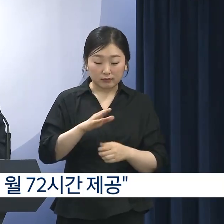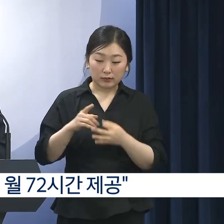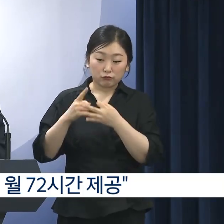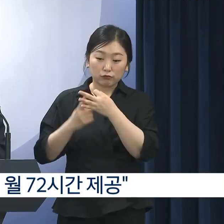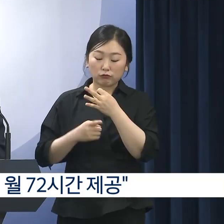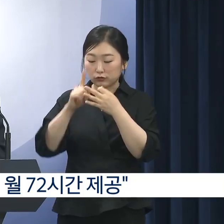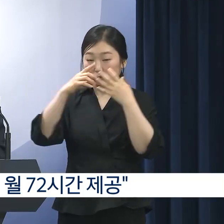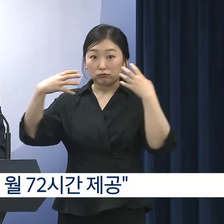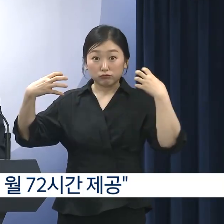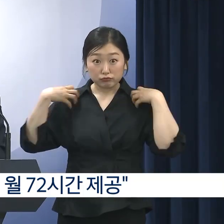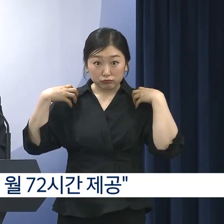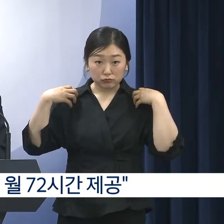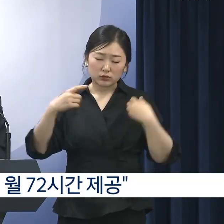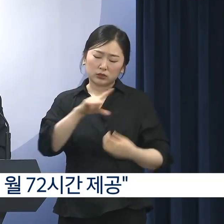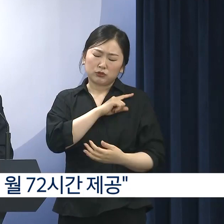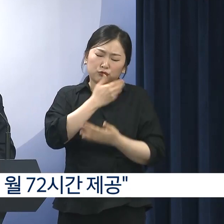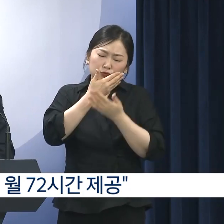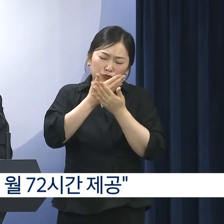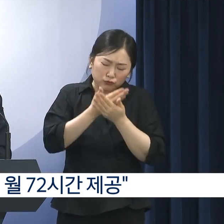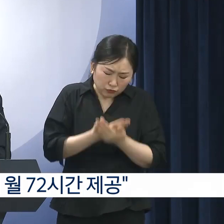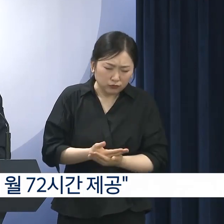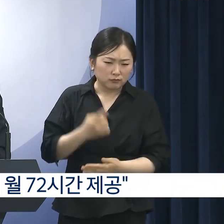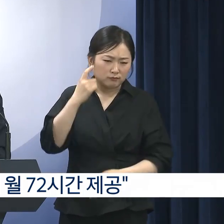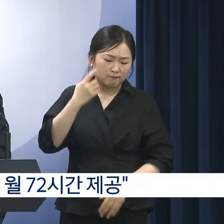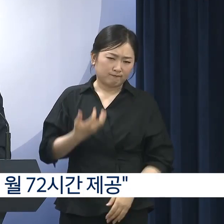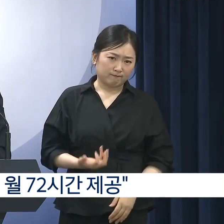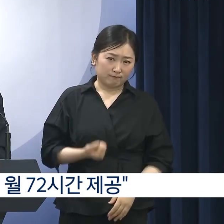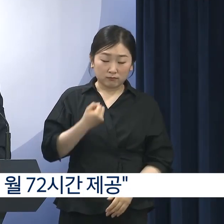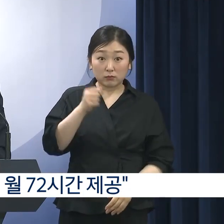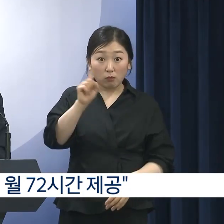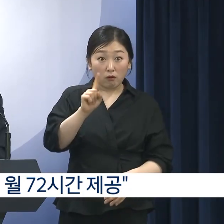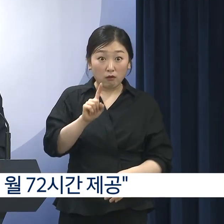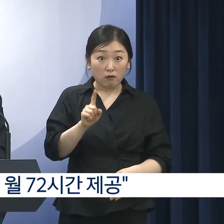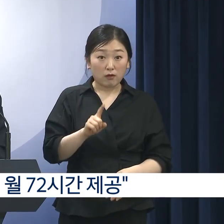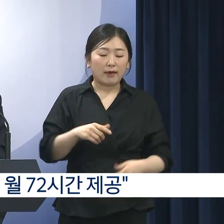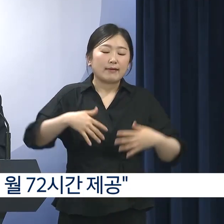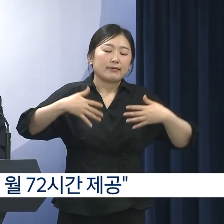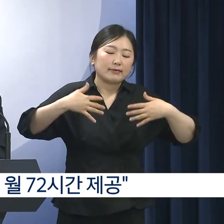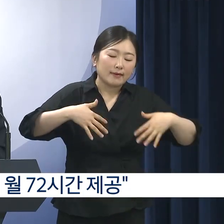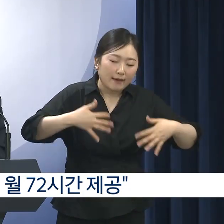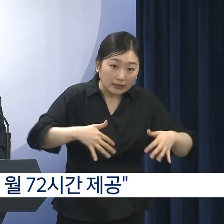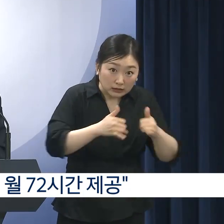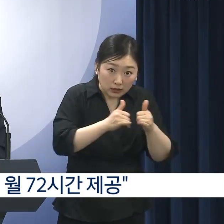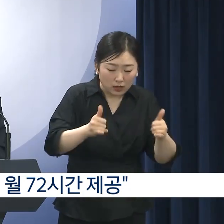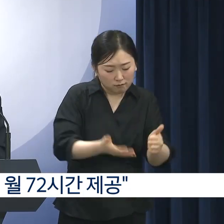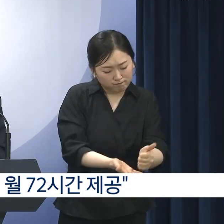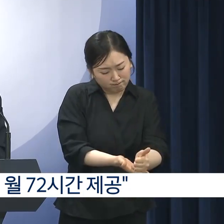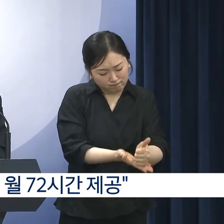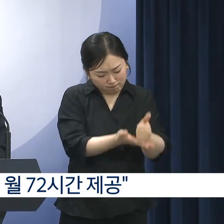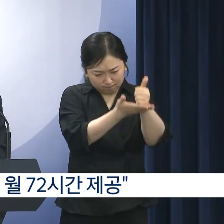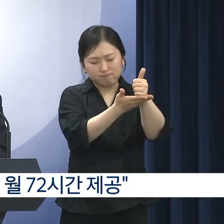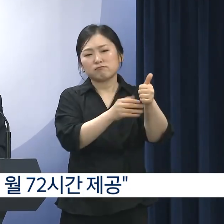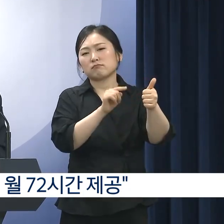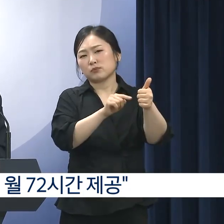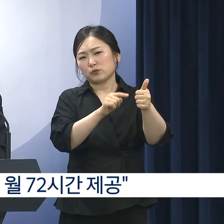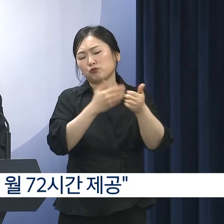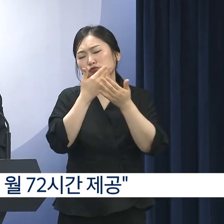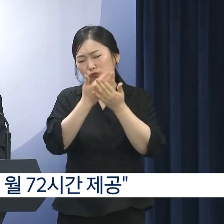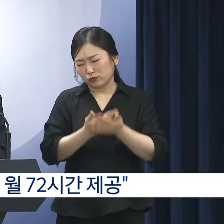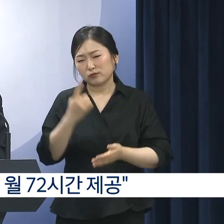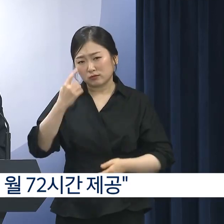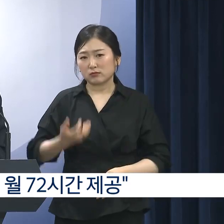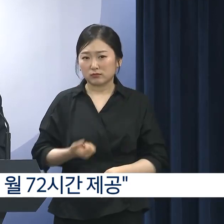약자 복지입니다. 사회 서비스라는 모든 정책을 시행하면서 자기 목소리를 내기 어려운 분들에 대해서는 제가